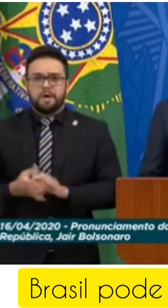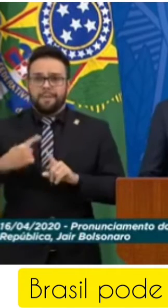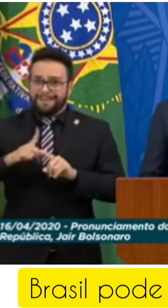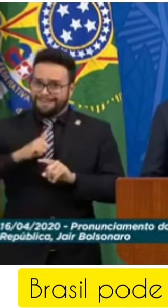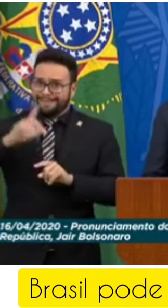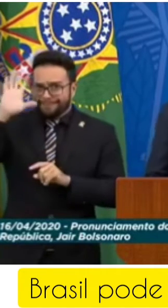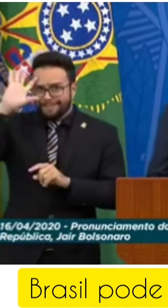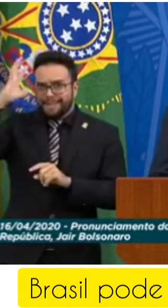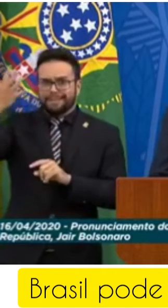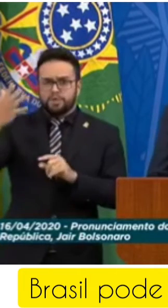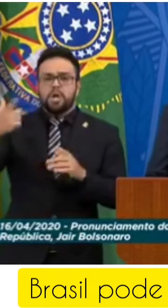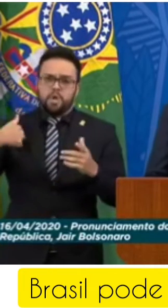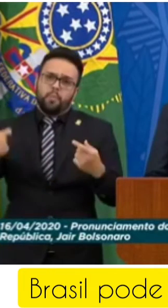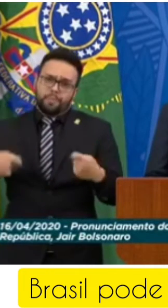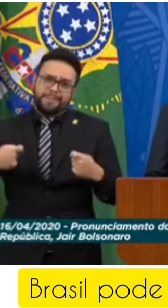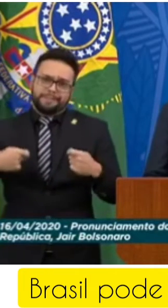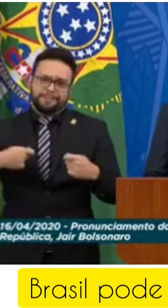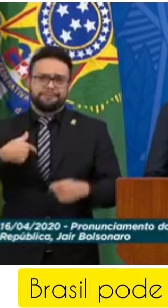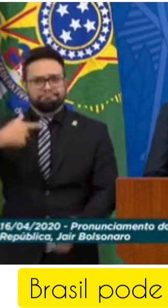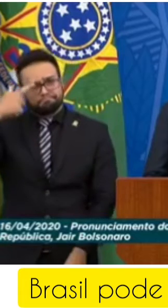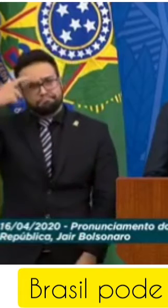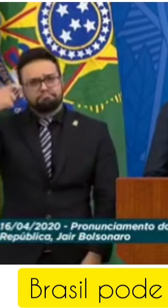Decisões sou obrigado a tomar.